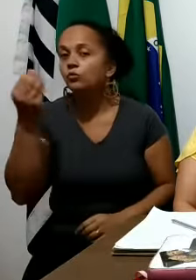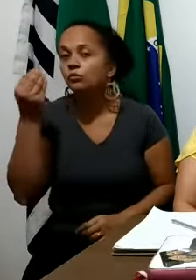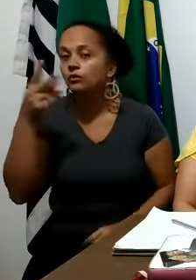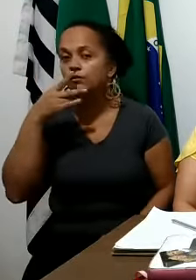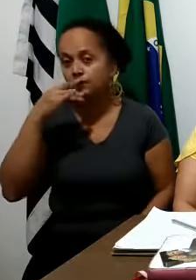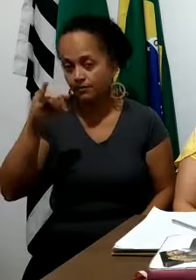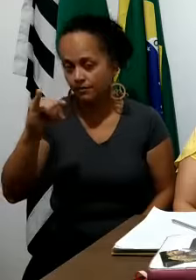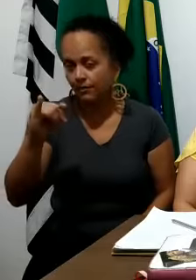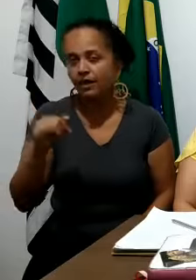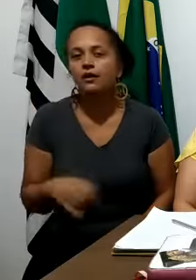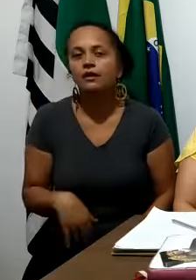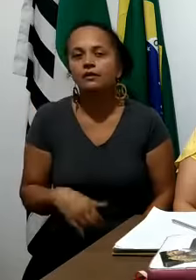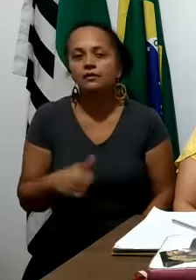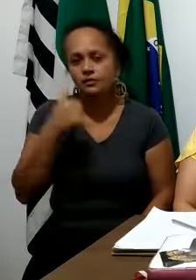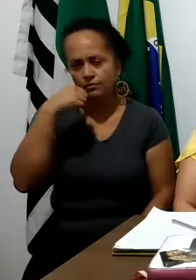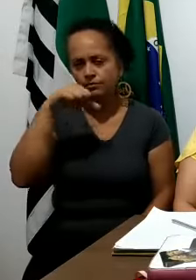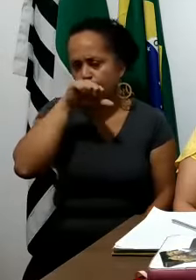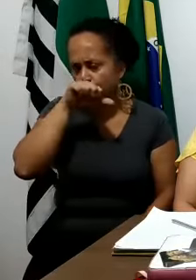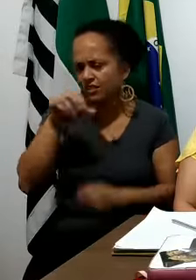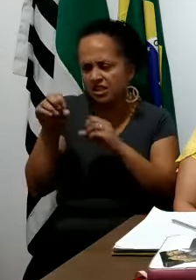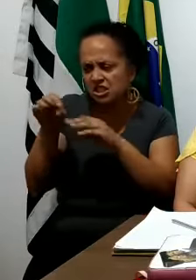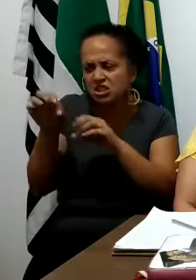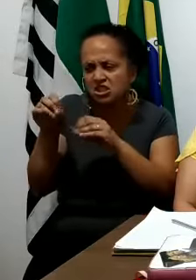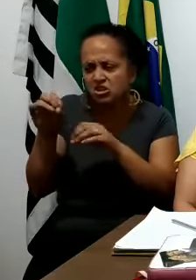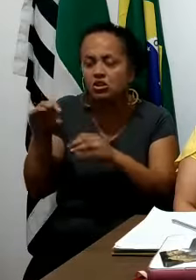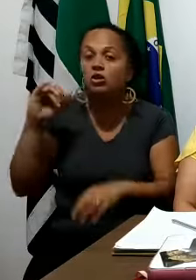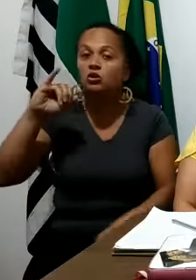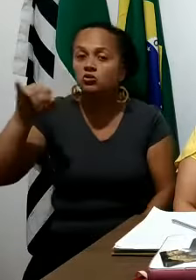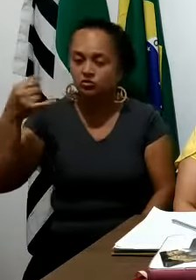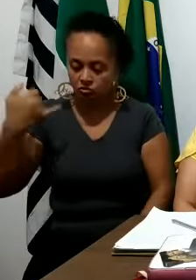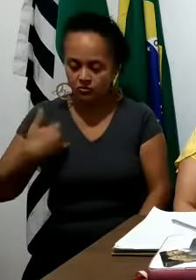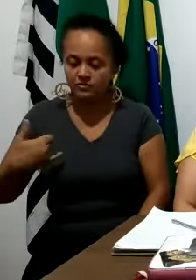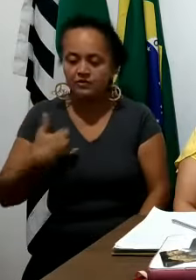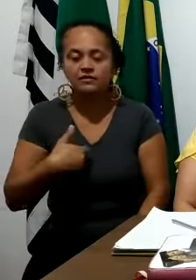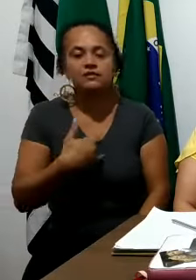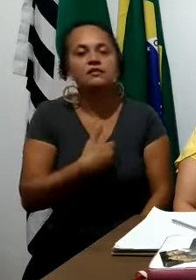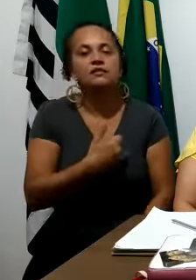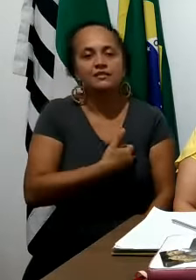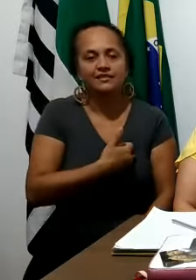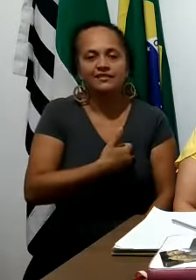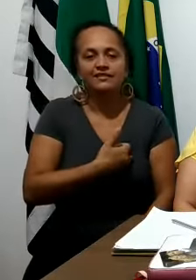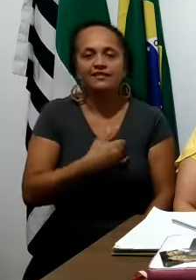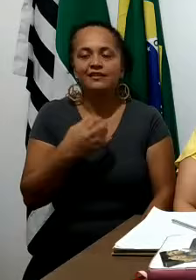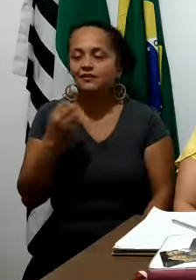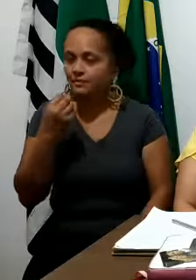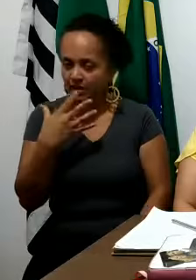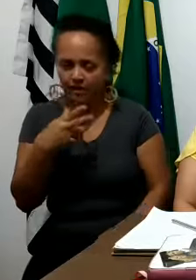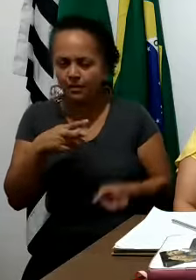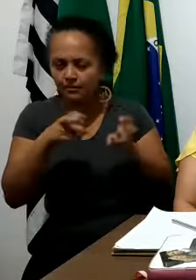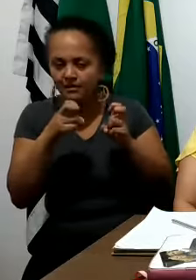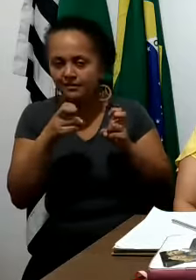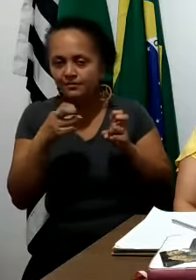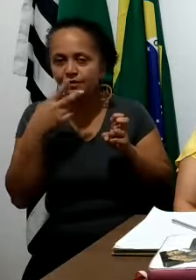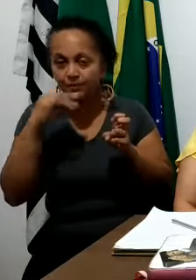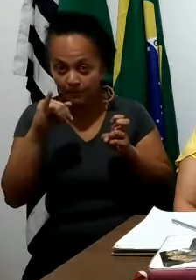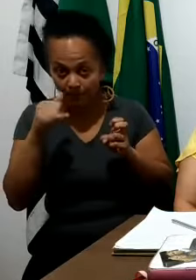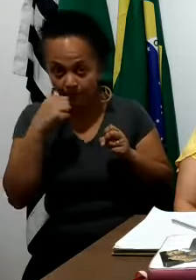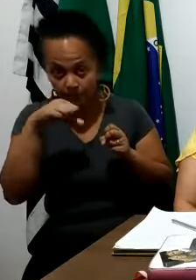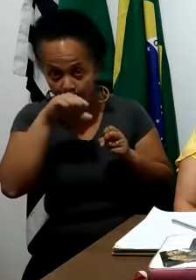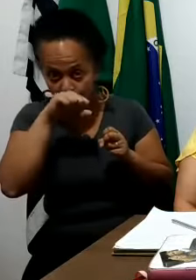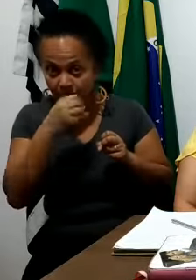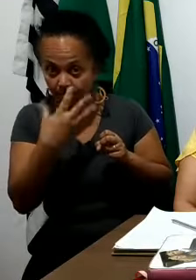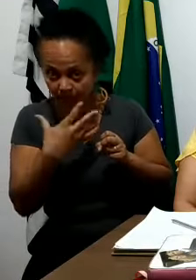de plantar a boa semente no coração de José, é que o propósito de Deus pôde se cumprir na vida dele. Então ele começou como